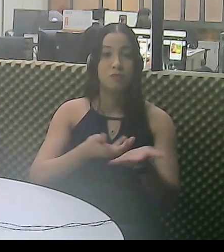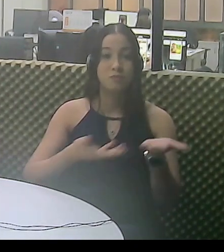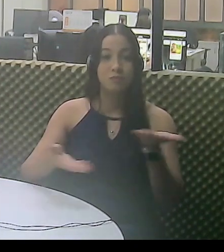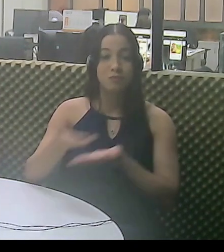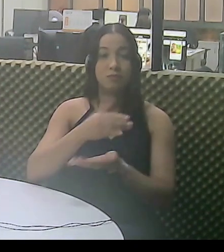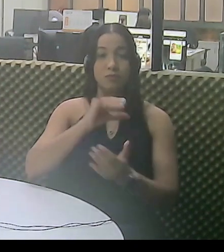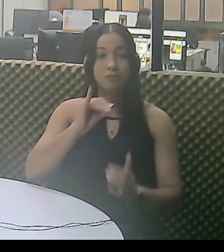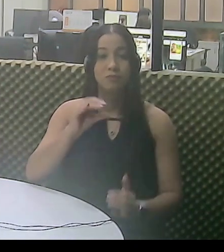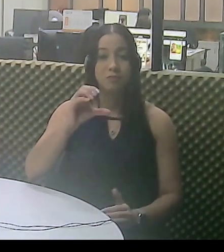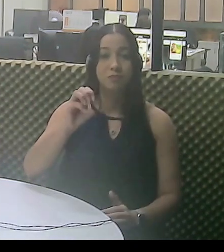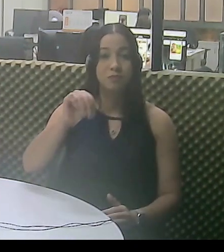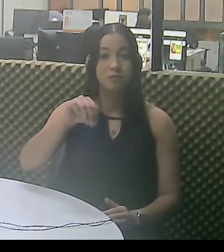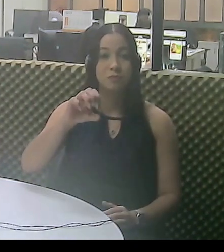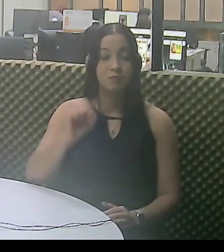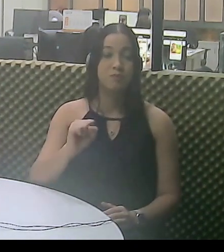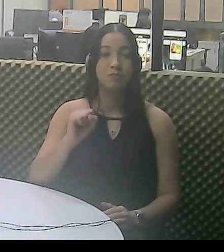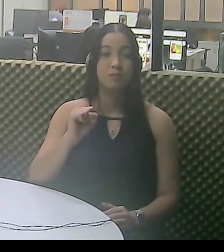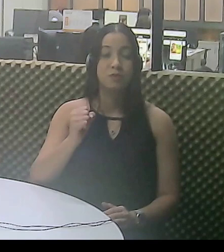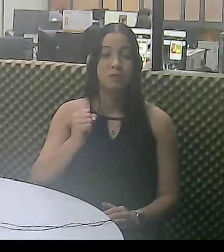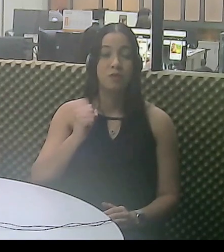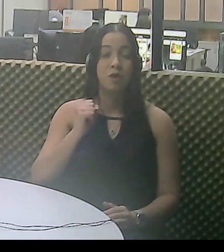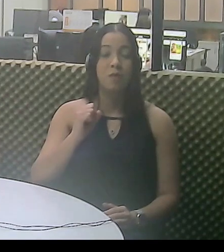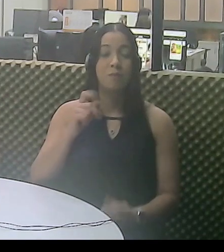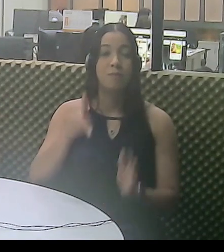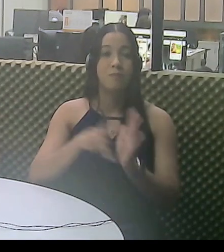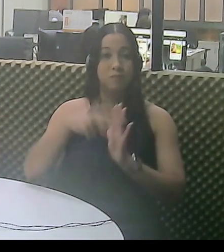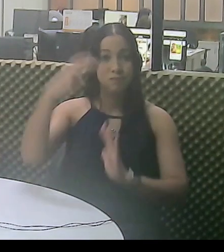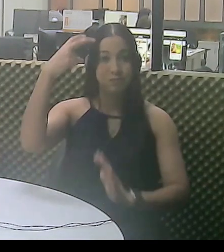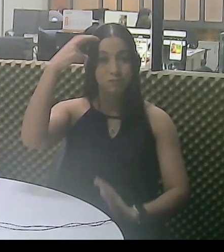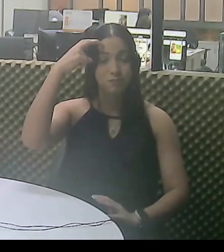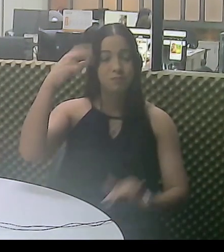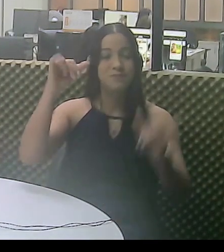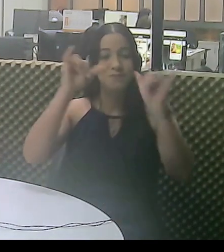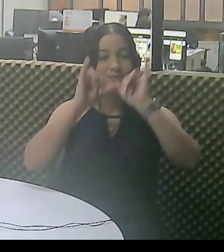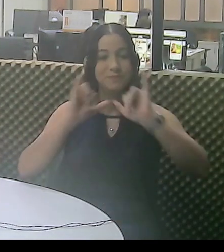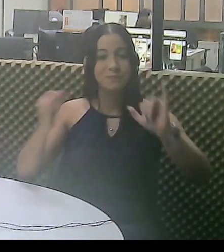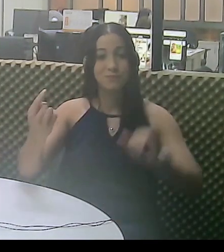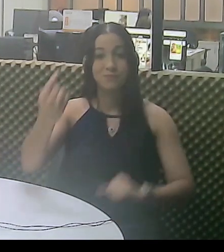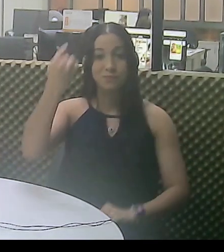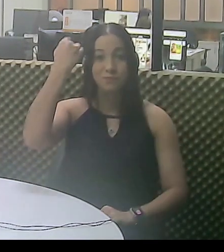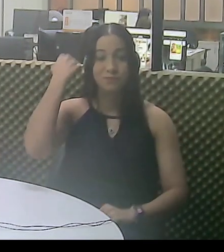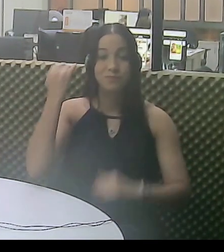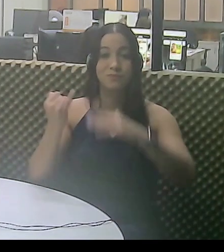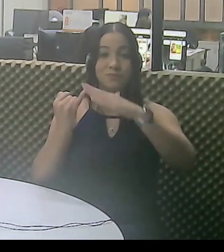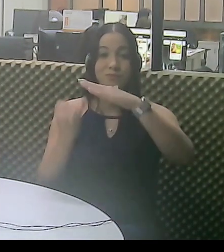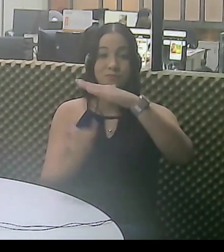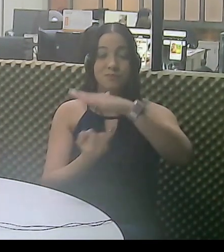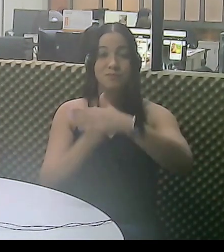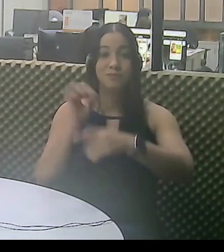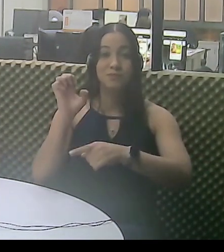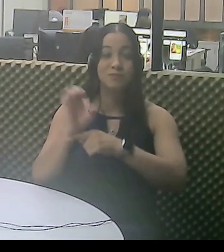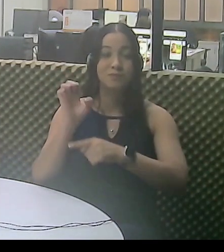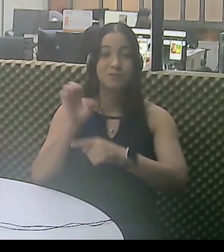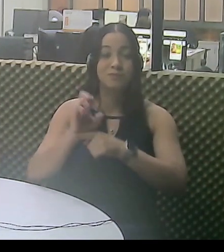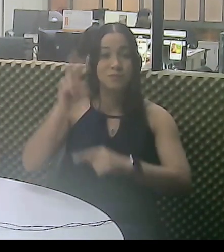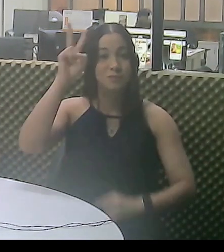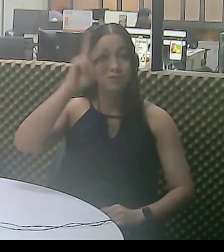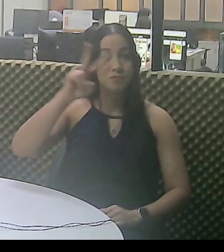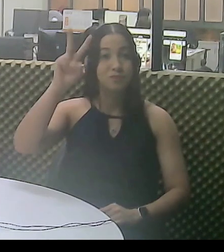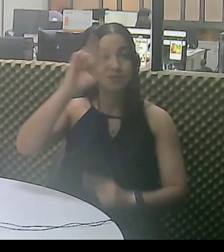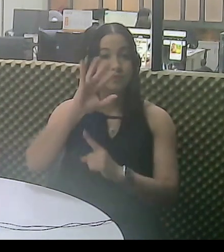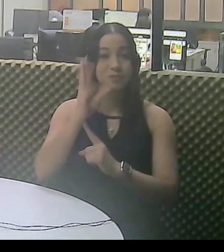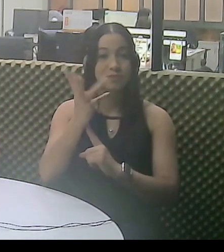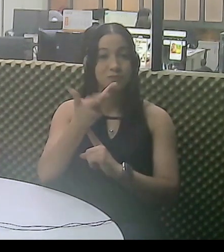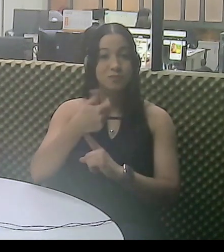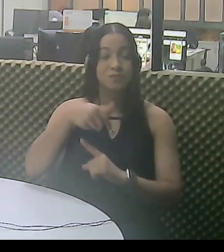Serviços, o ICMS do Patrimônio Cultural. Conforme divulgado recentemente pelo Instituto Estadual de Patrimônio Histórico e Artístico